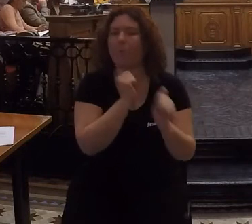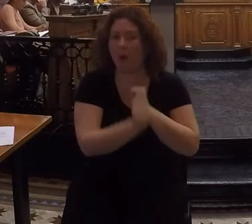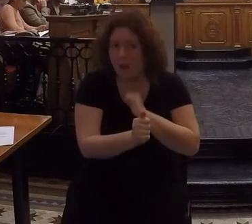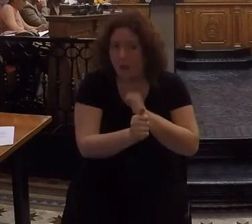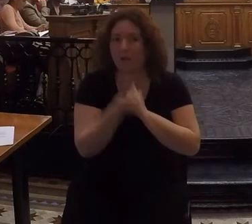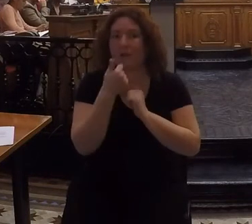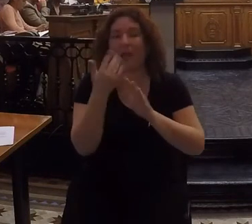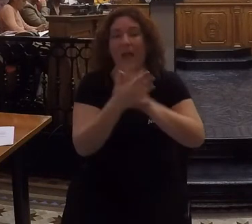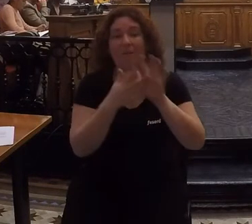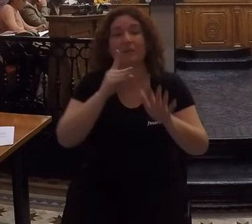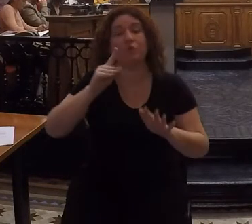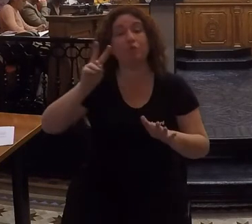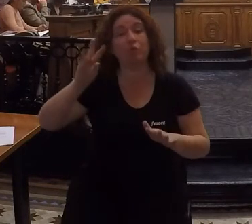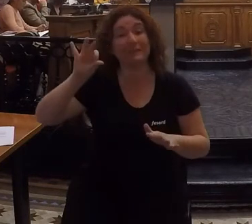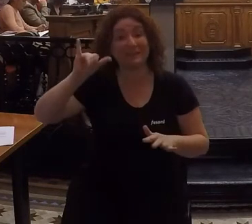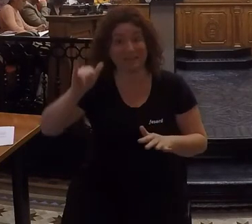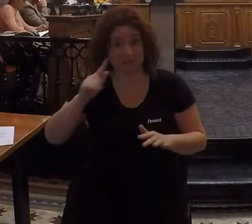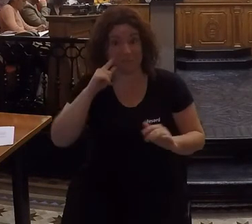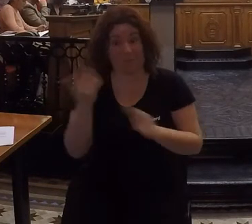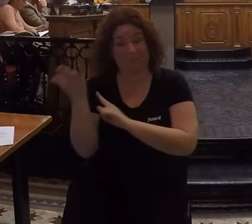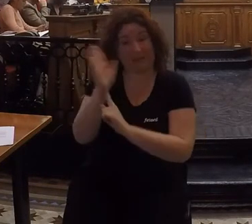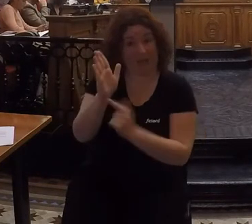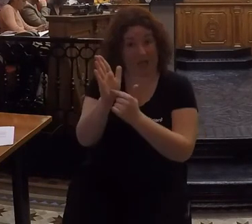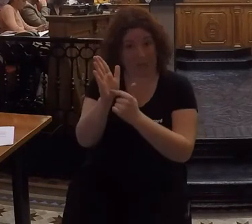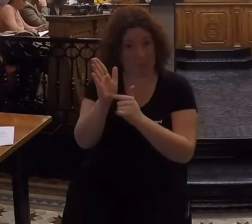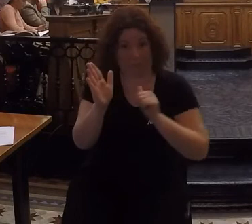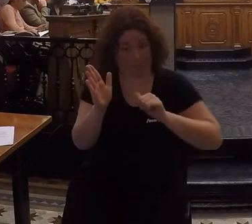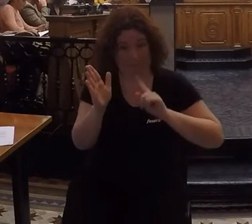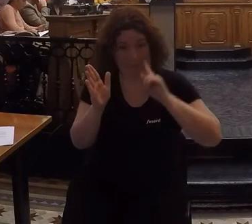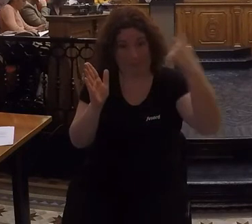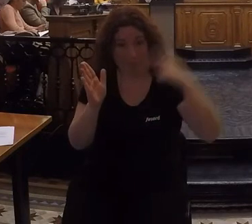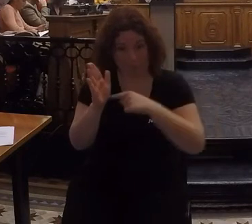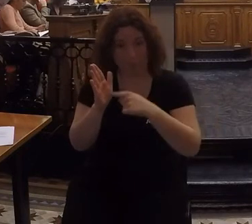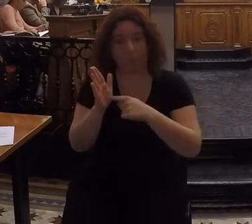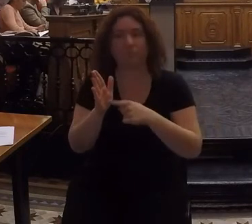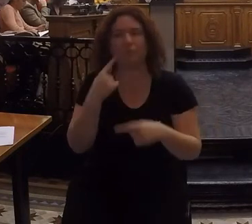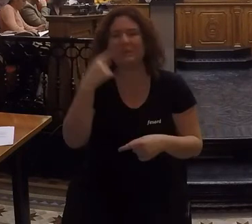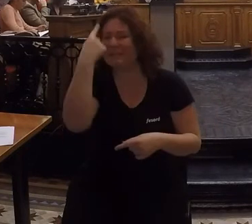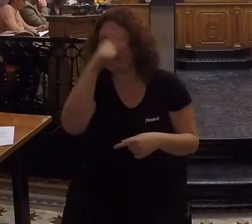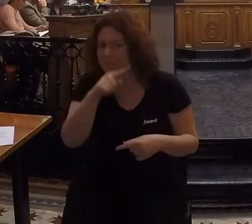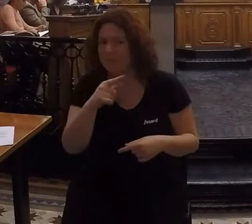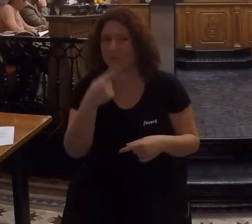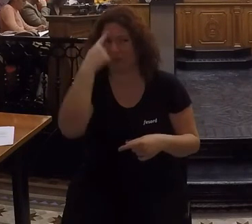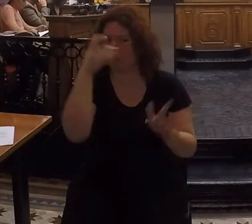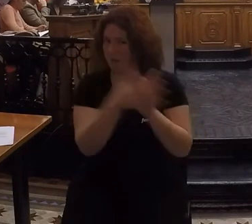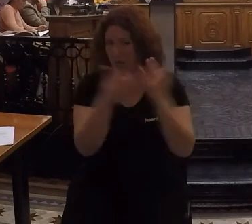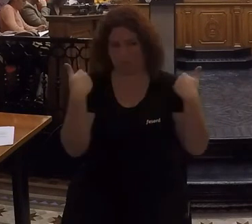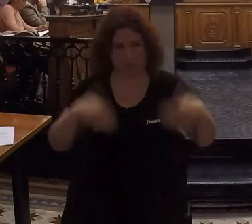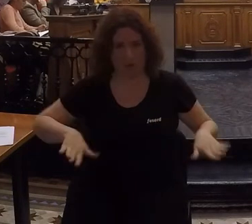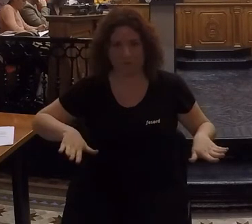DUSI presentada en primer lugar. No sé si sabe usted, creo que sí, porque creo que se le ha explicado y ha estado